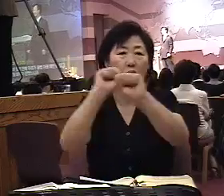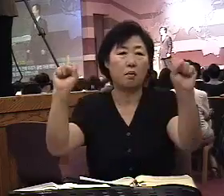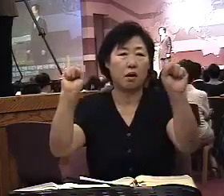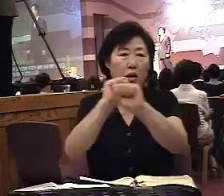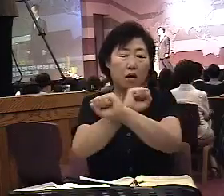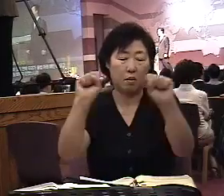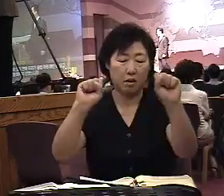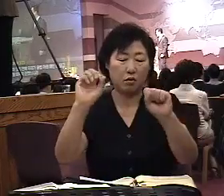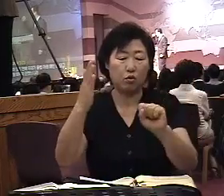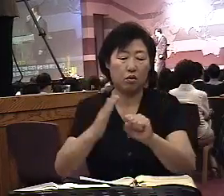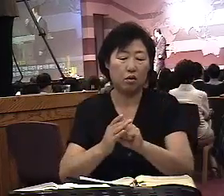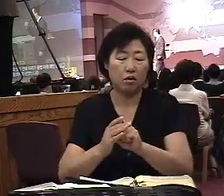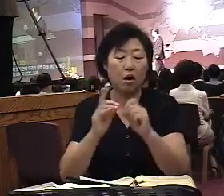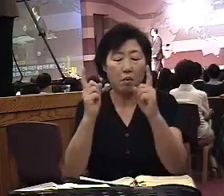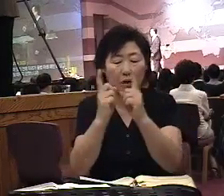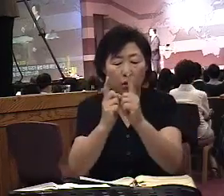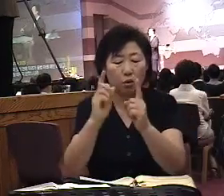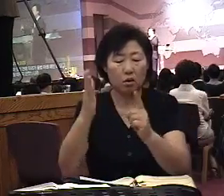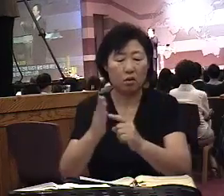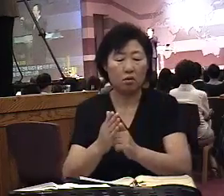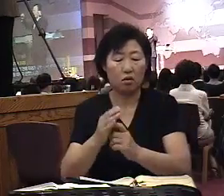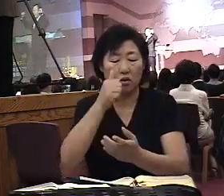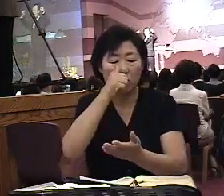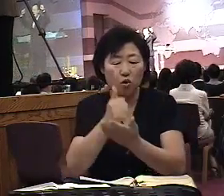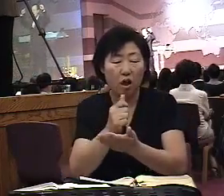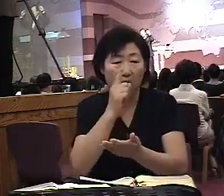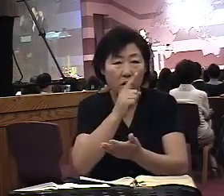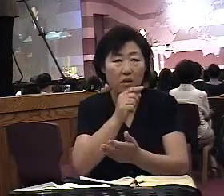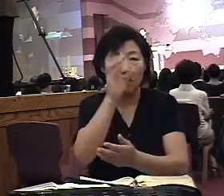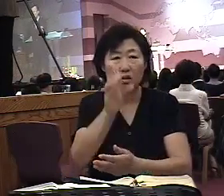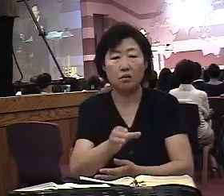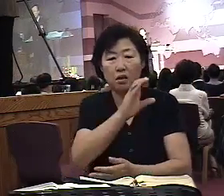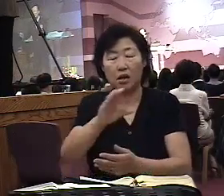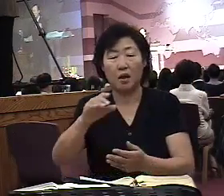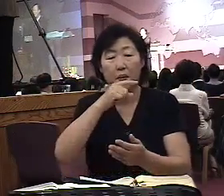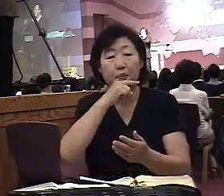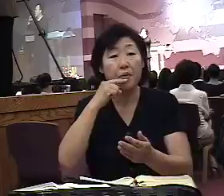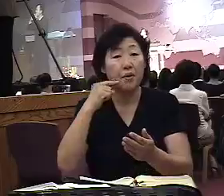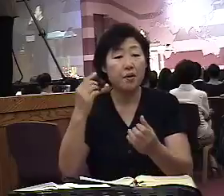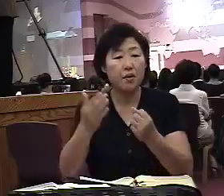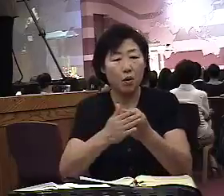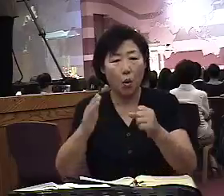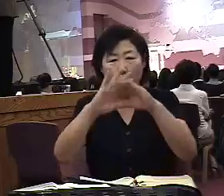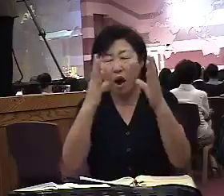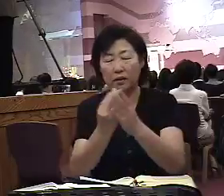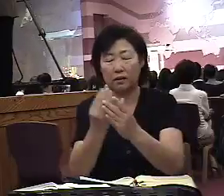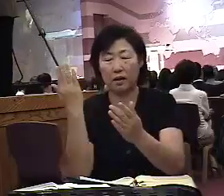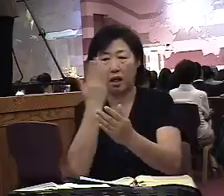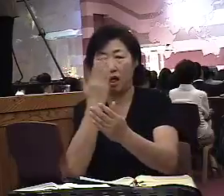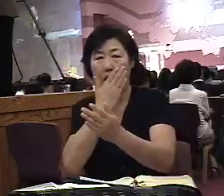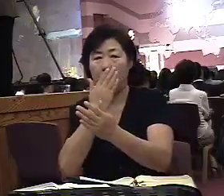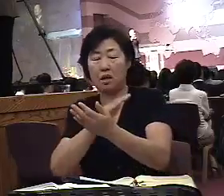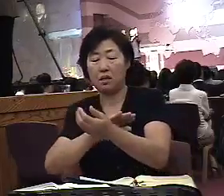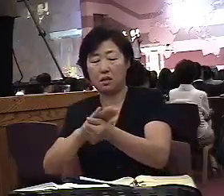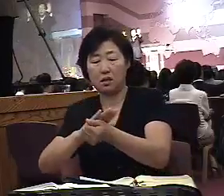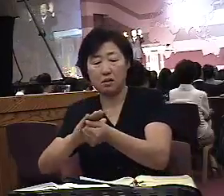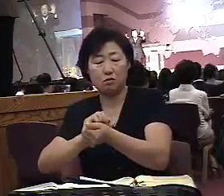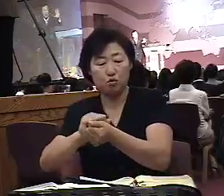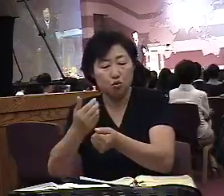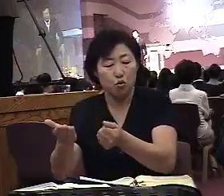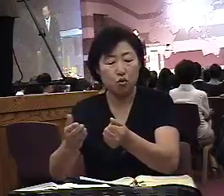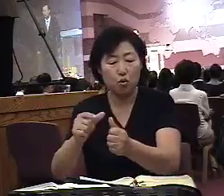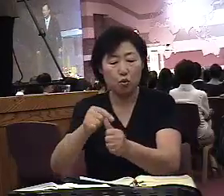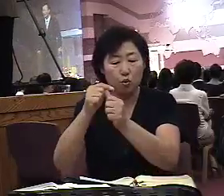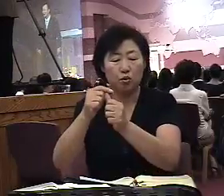만나게 됩니다. 나의 모든 죄악을 십자가의 피로써 완전히 깨끗게 씻겨주시는